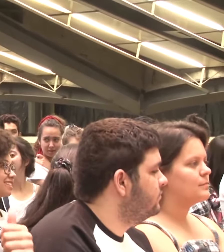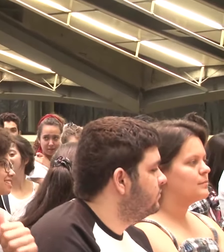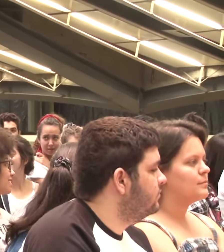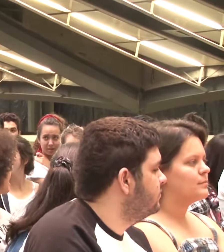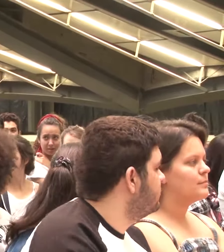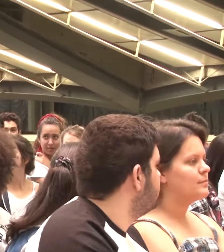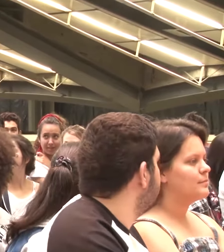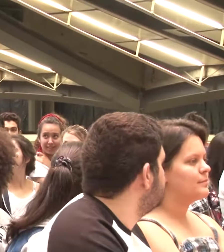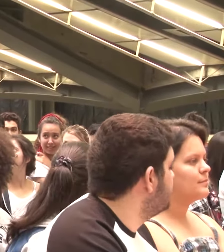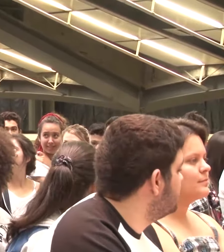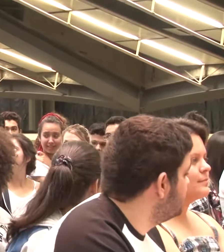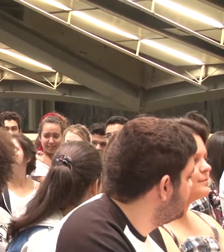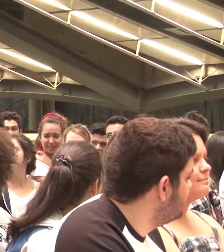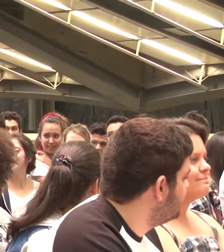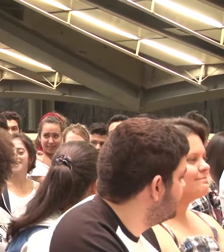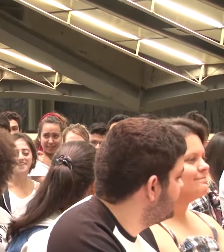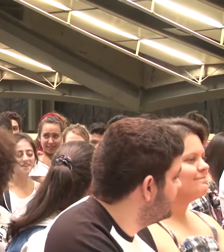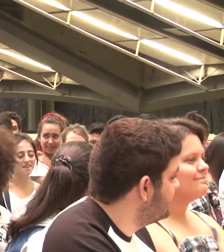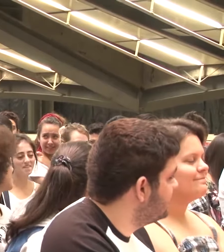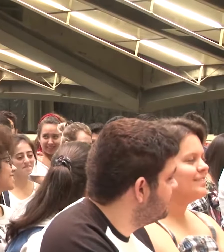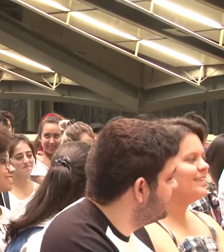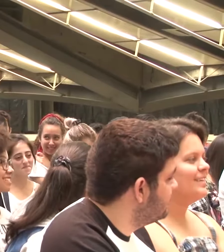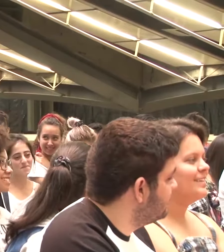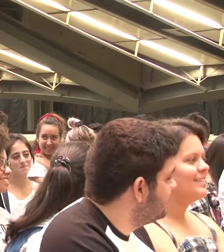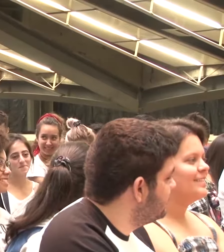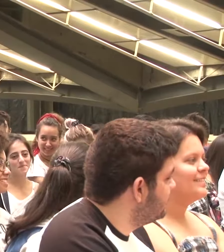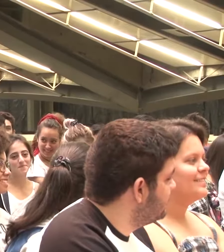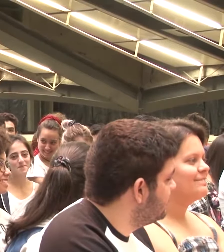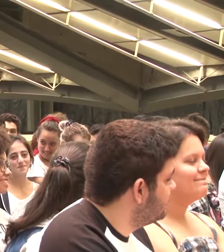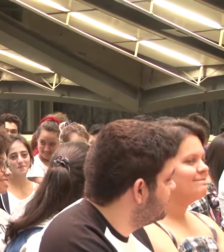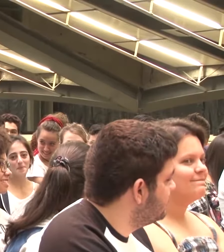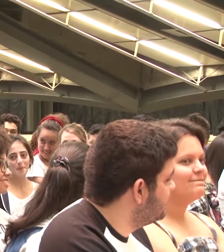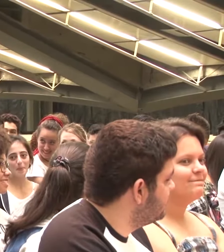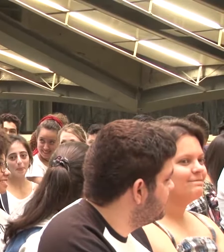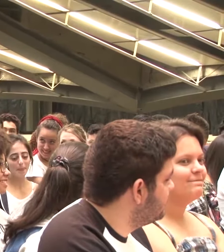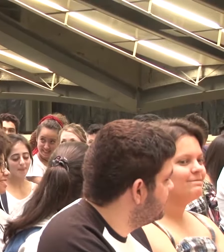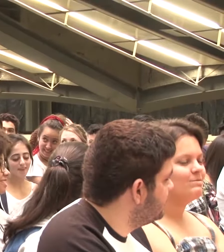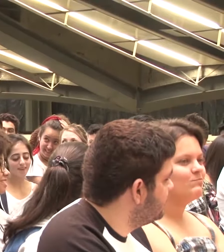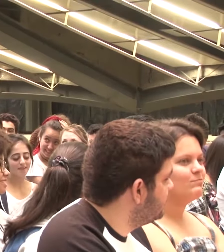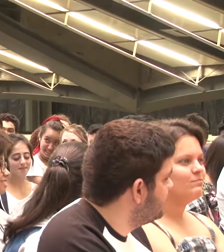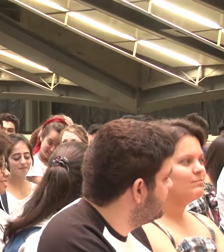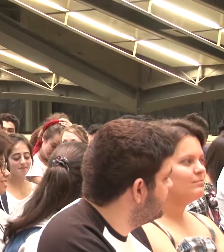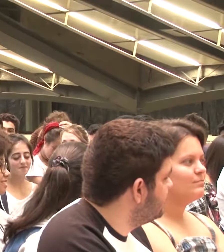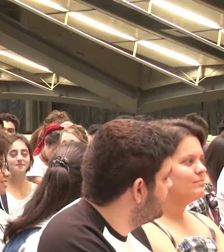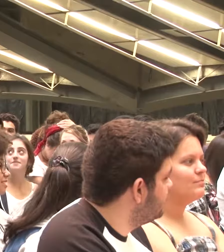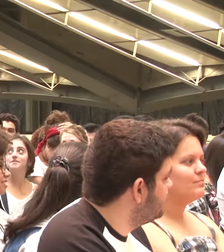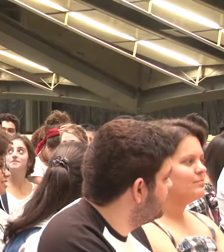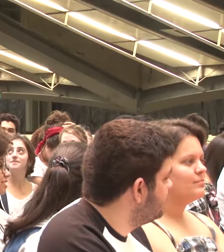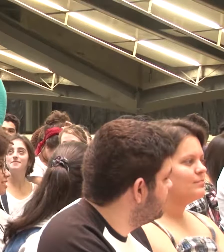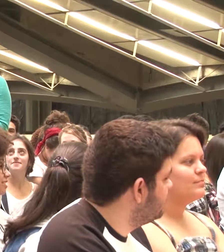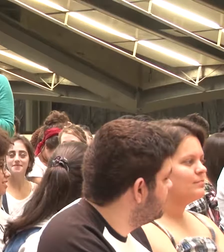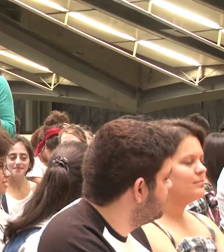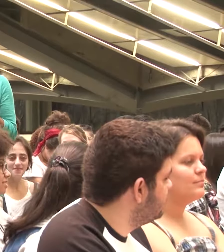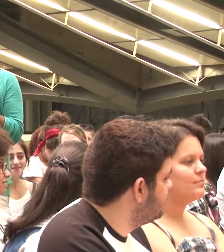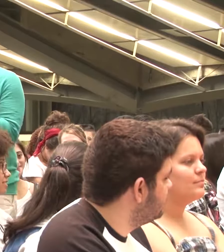Puta, desculpa. Que legal, né? Uma aula que está sendo gravada. Você viu, Lopes? Lá quente também, né? Minha filhada mora